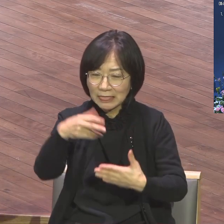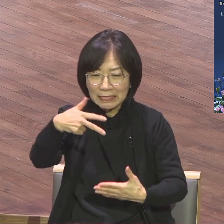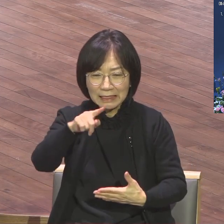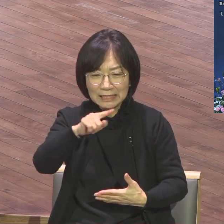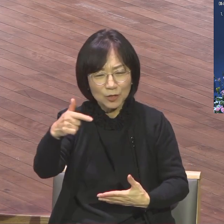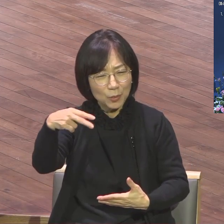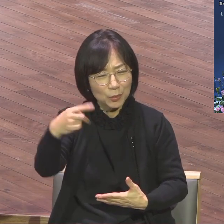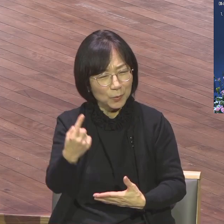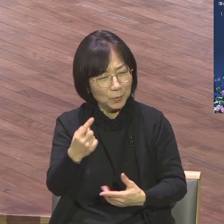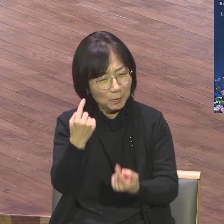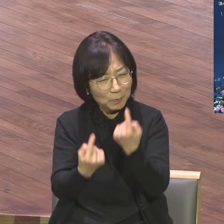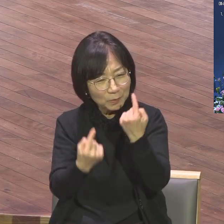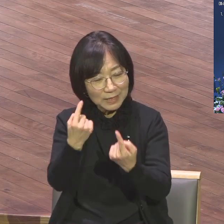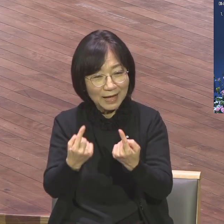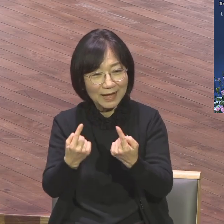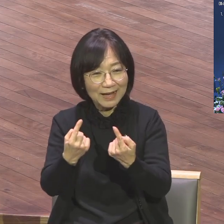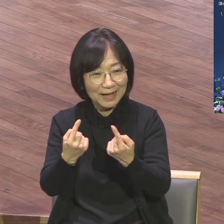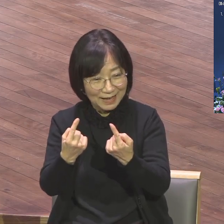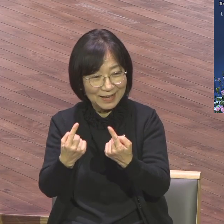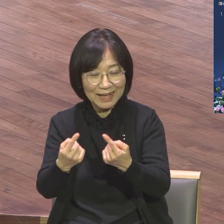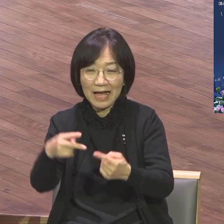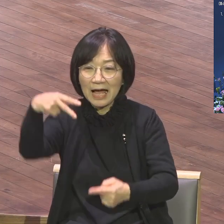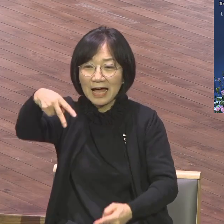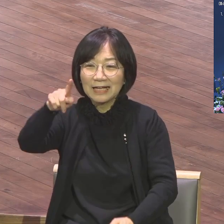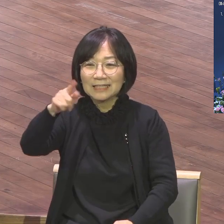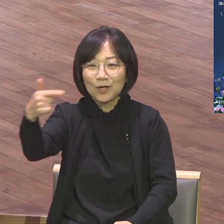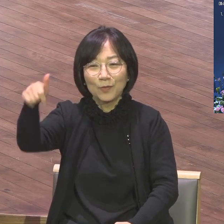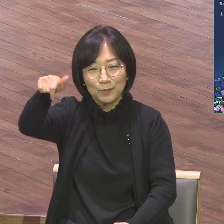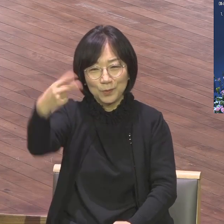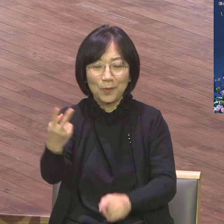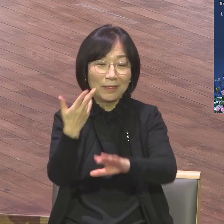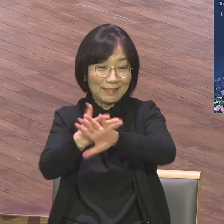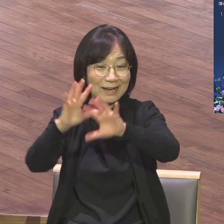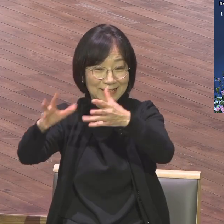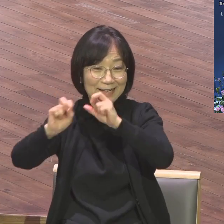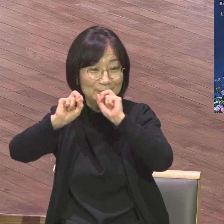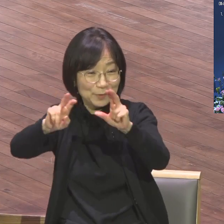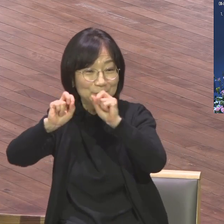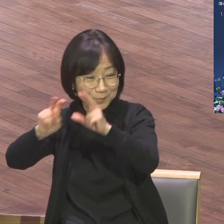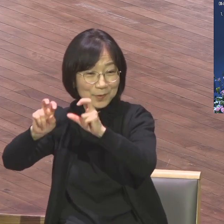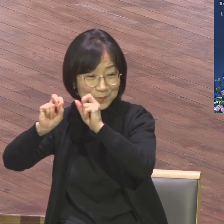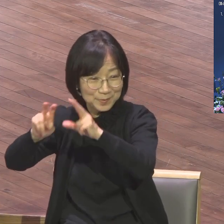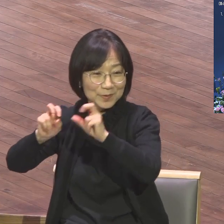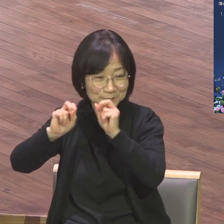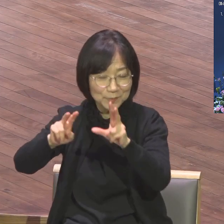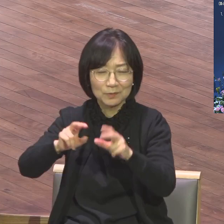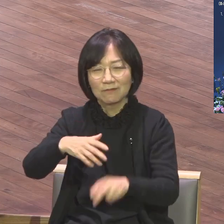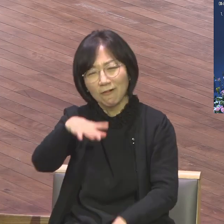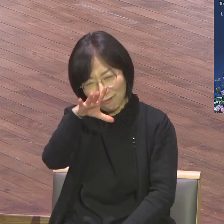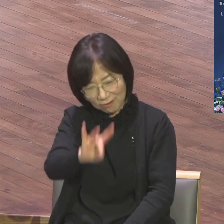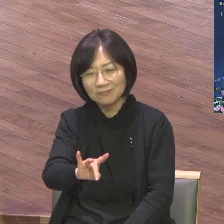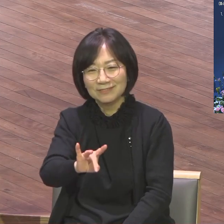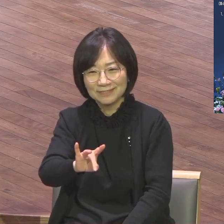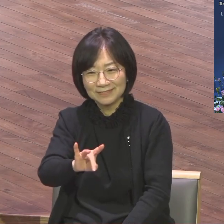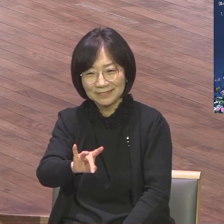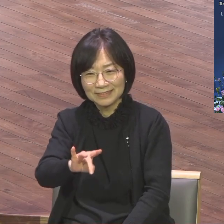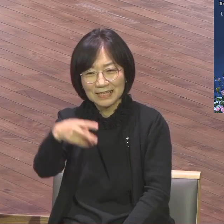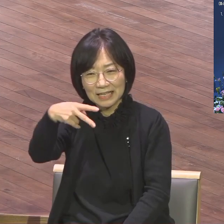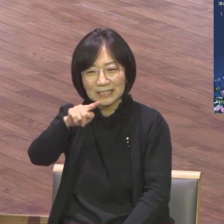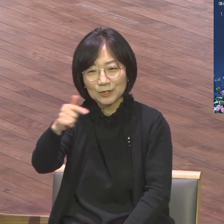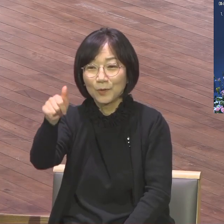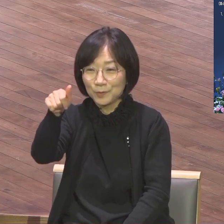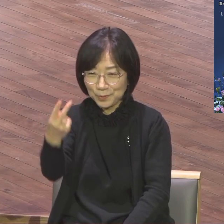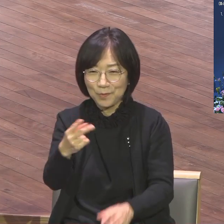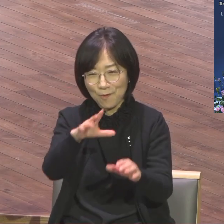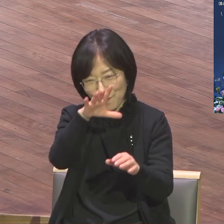선교를 미전도 종족 선교라고 말합니다. 미전도 종족 선교다. 농인 현장은요